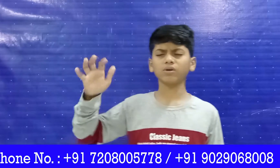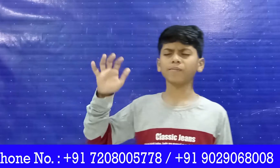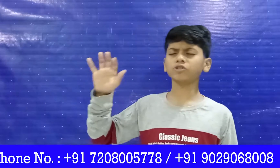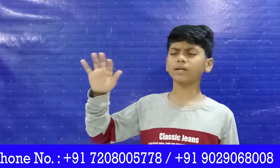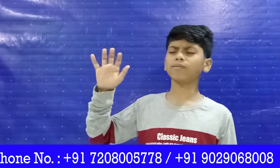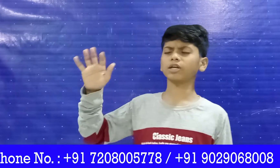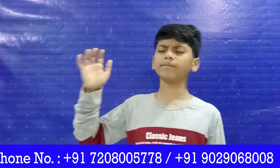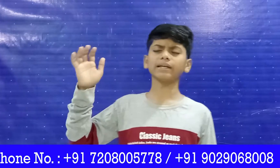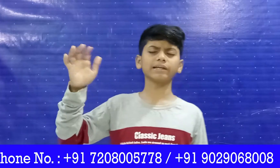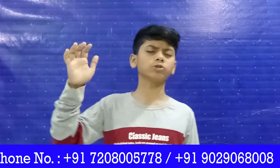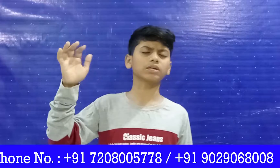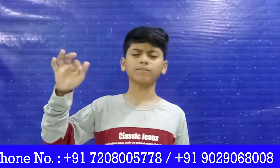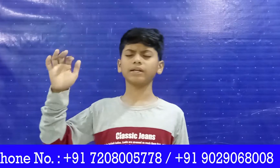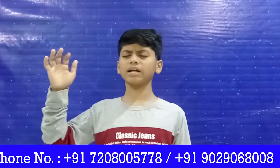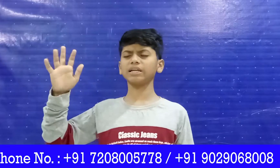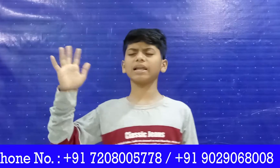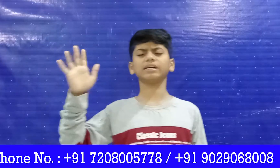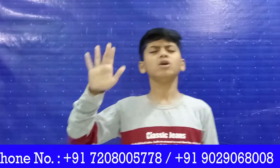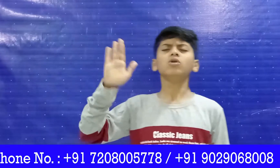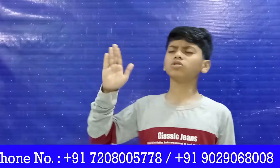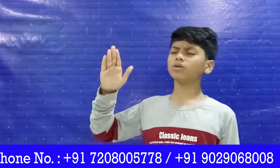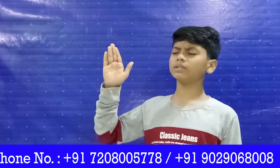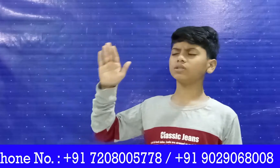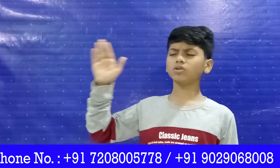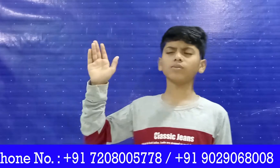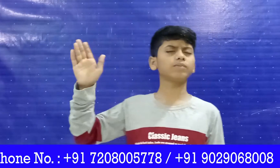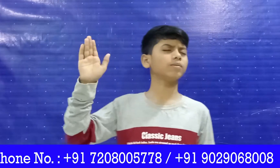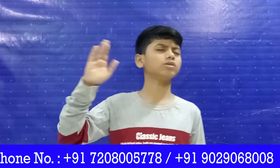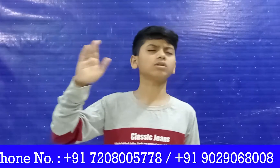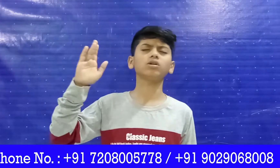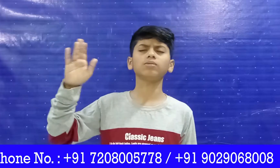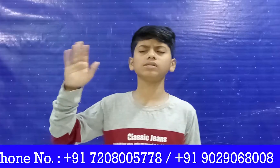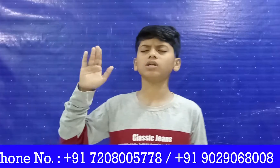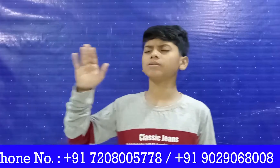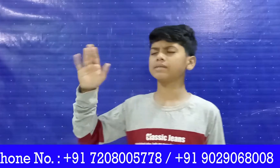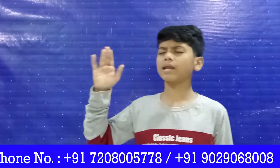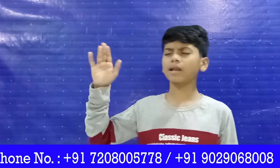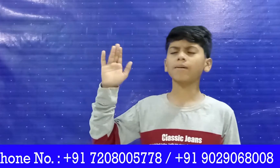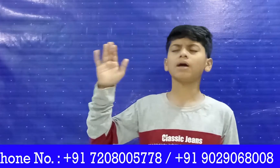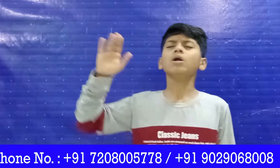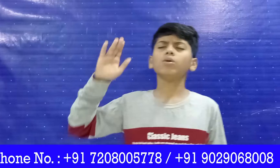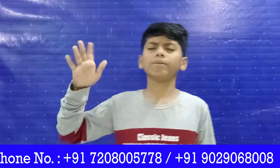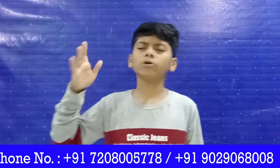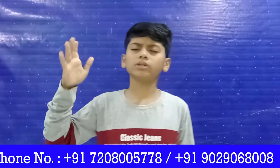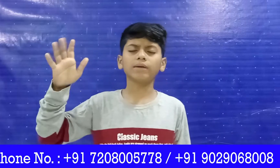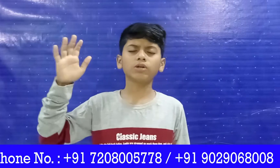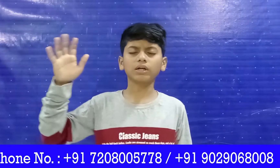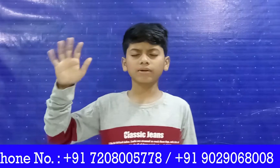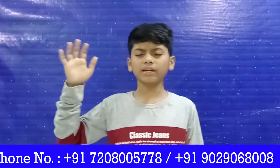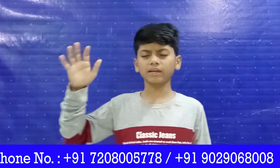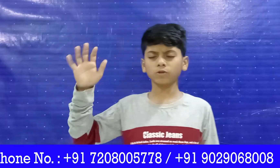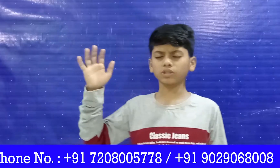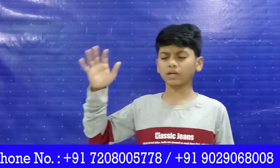ধন্যবাদ, ধন্যবাদ পরমেশ্বর। ধন্যবাদ জিকির বজালা লাবা ওরে বুশকার